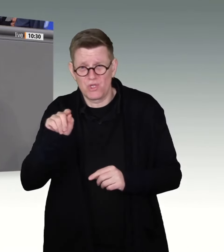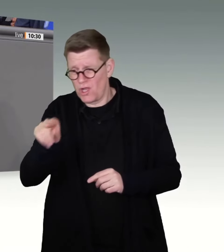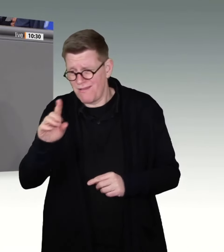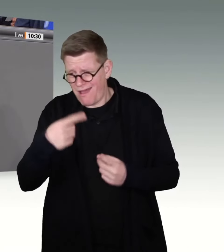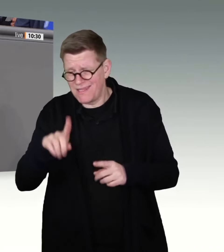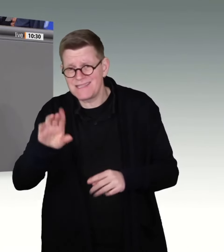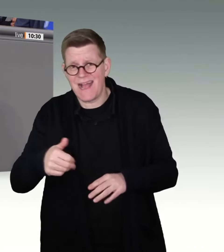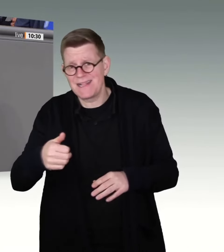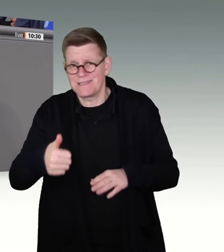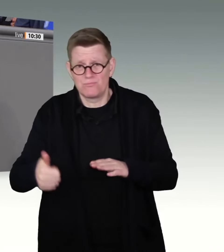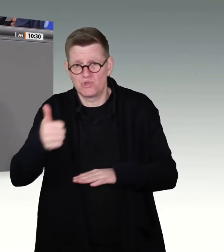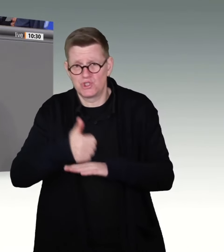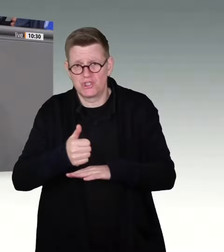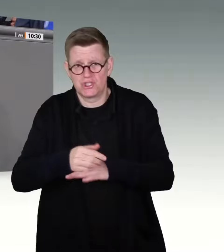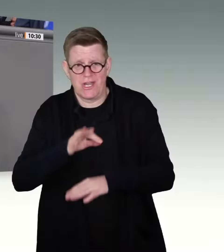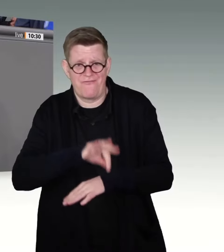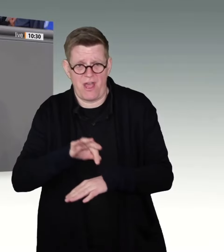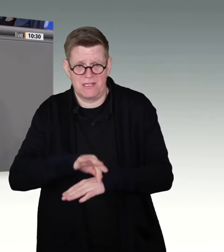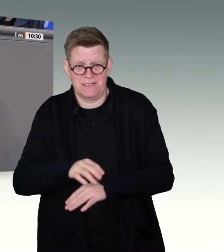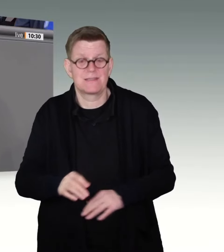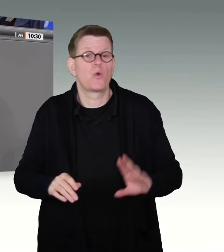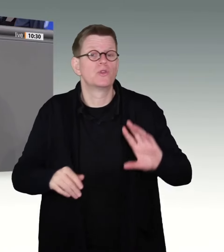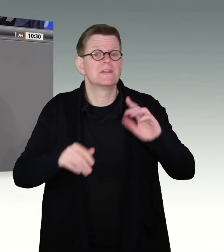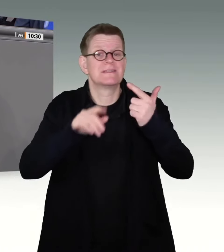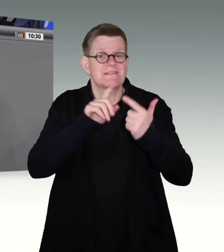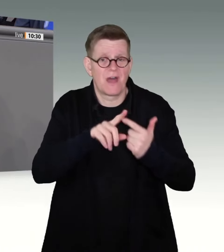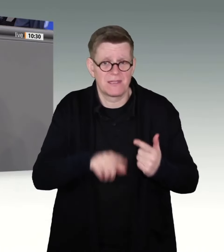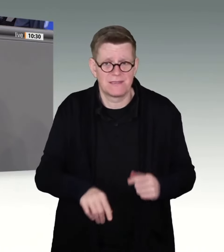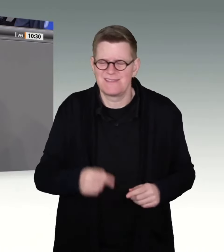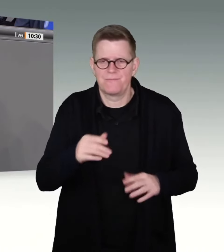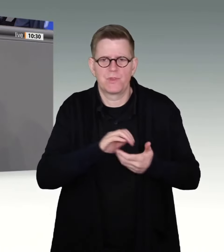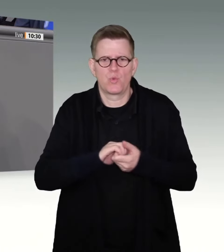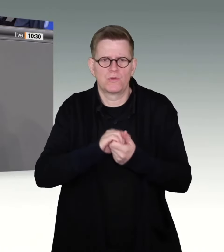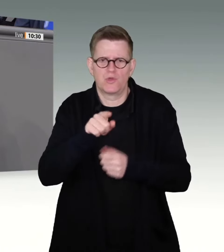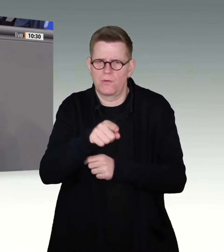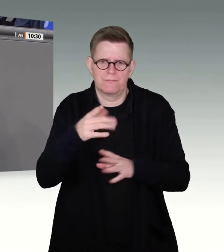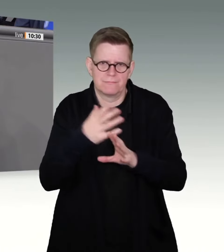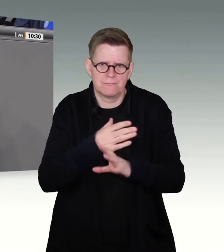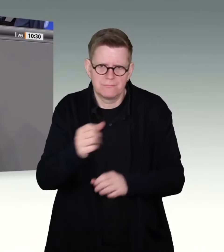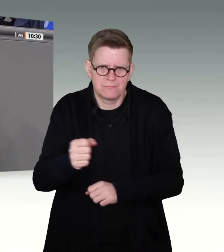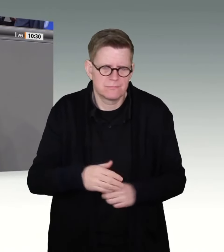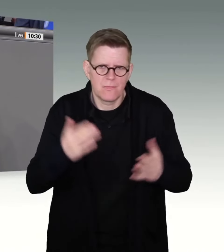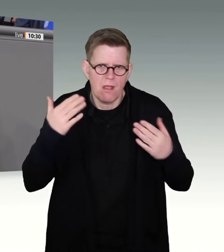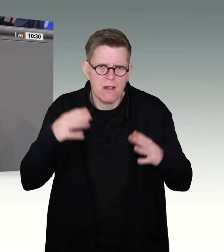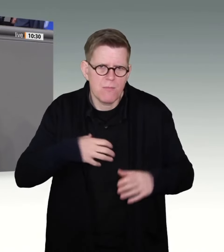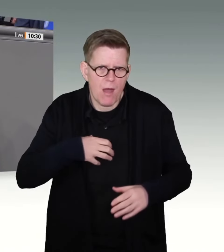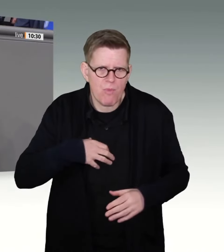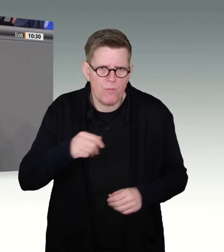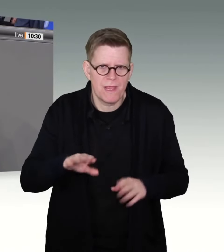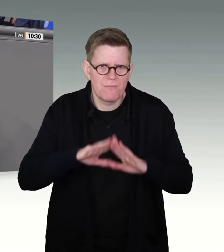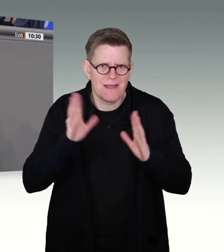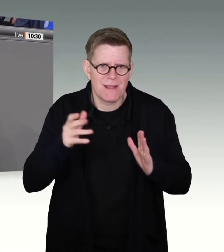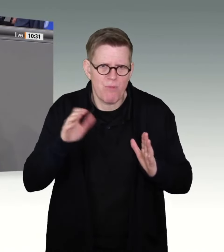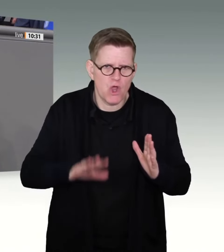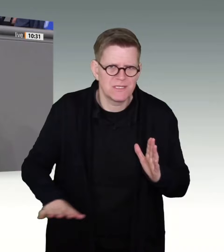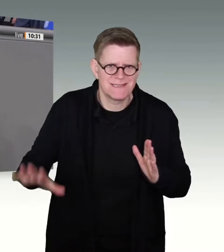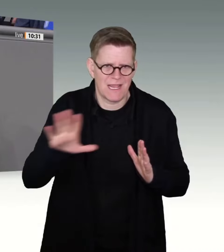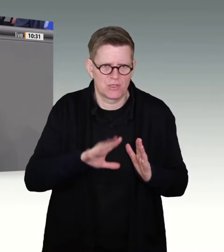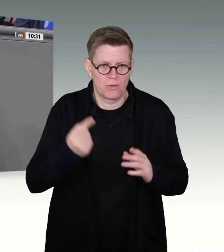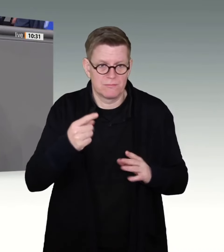es ist Ihnen, der Union, nicht annähernd gelungen, die massiven Klimaprobleme im Gebäudesektor irgendwie anzugehen. Und das, obwohl